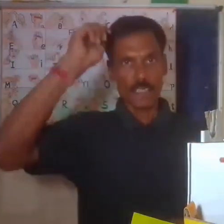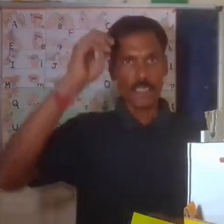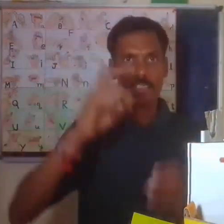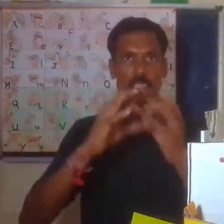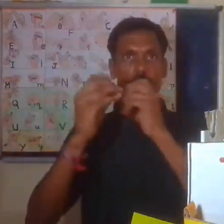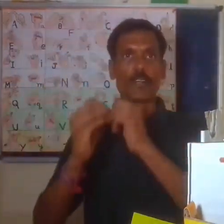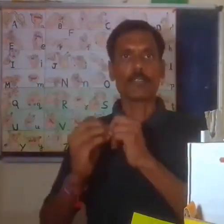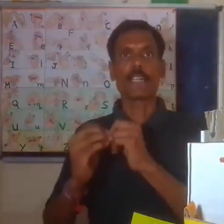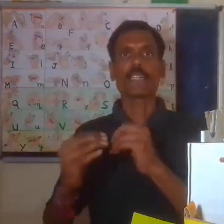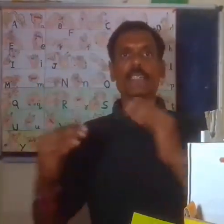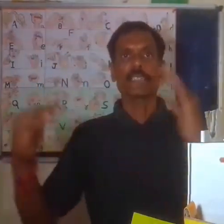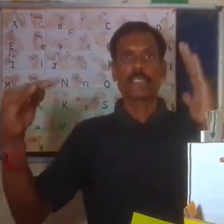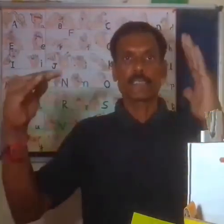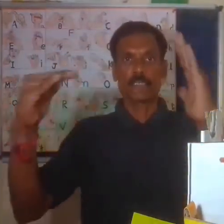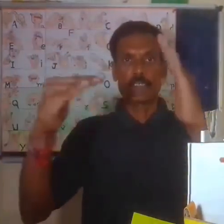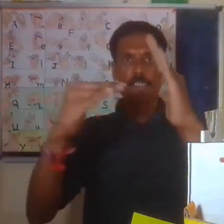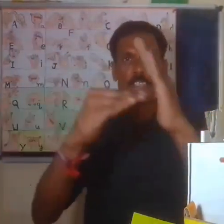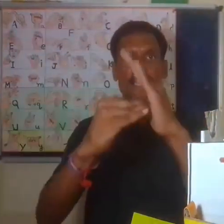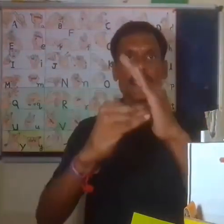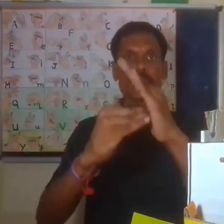इंग्लिश अल्फाबेट जेड,